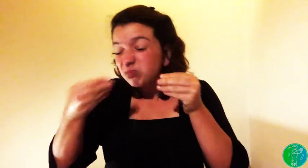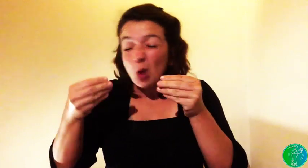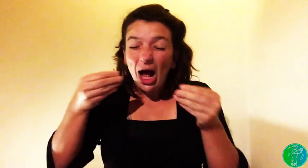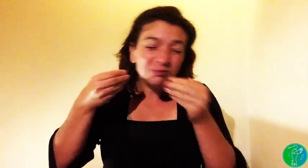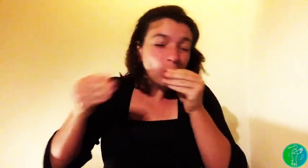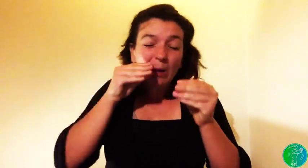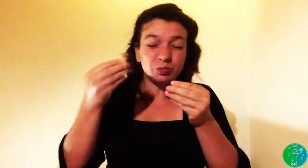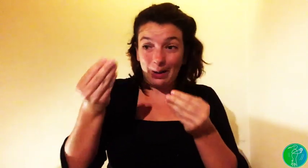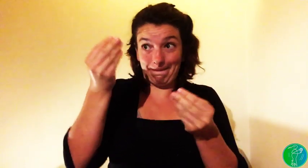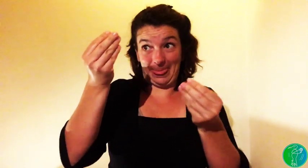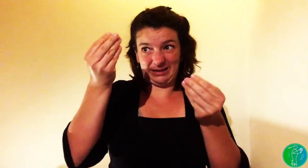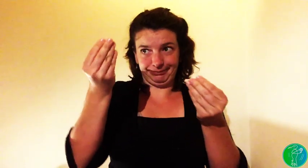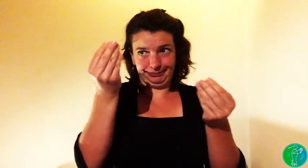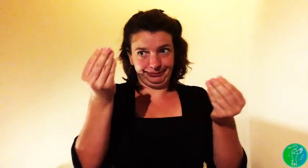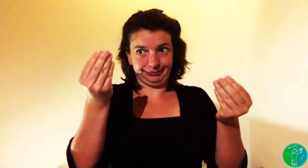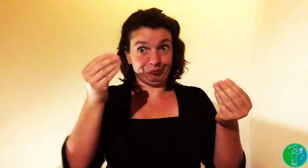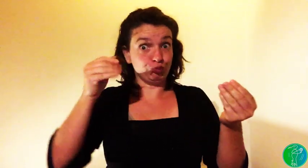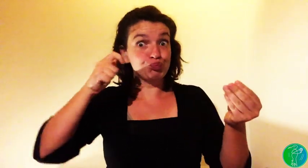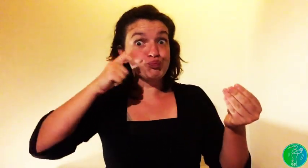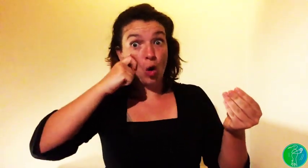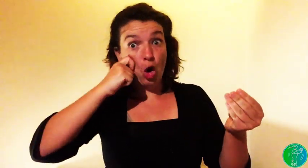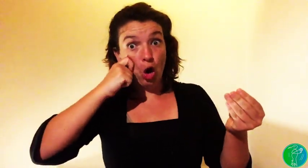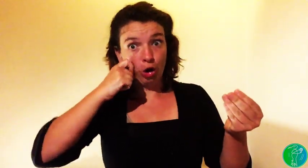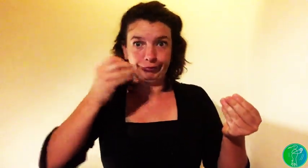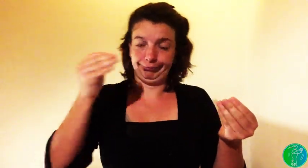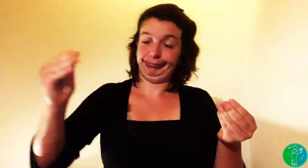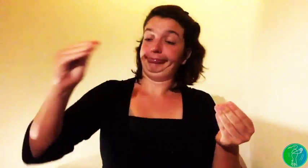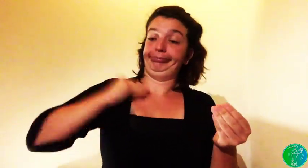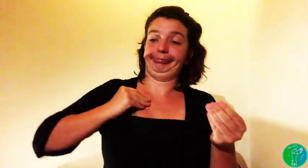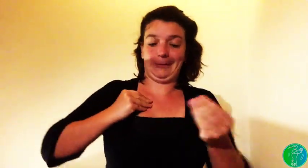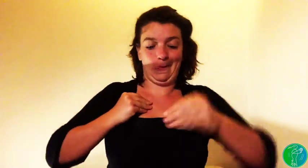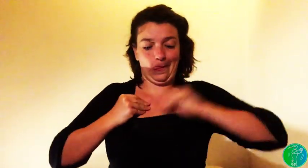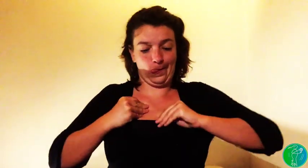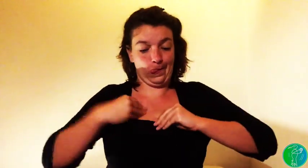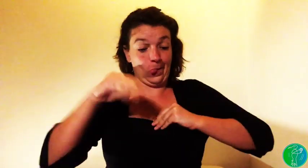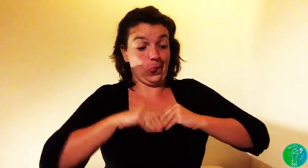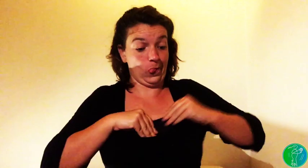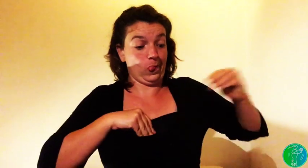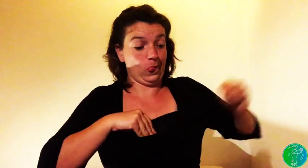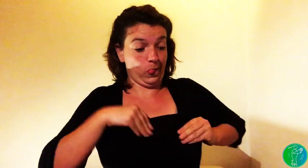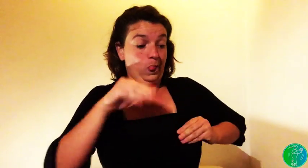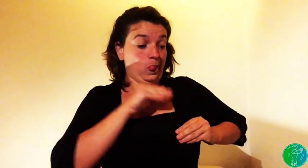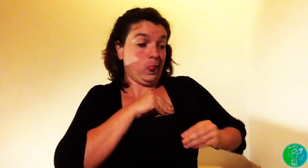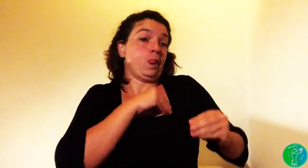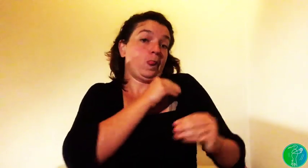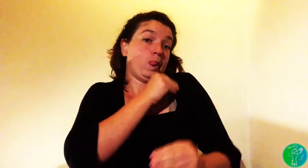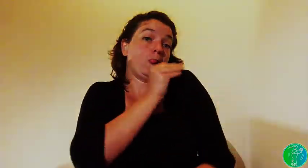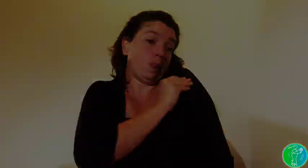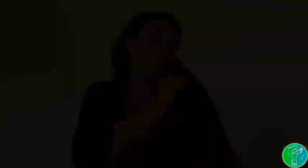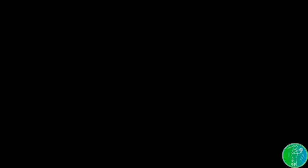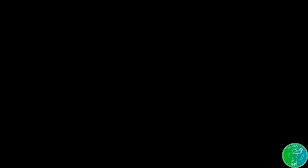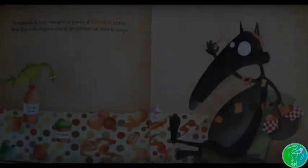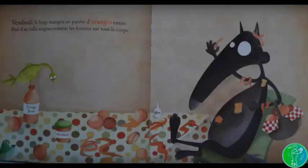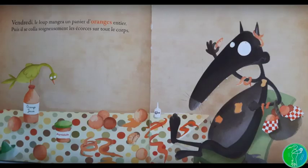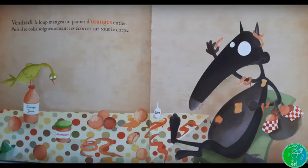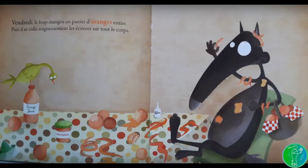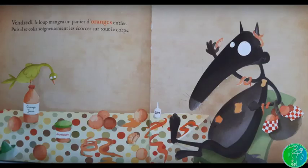Puis, il se colla soigneusement les écorces sur tout le corps.